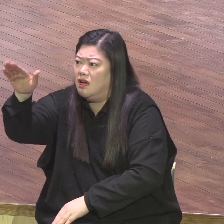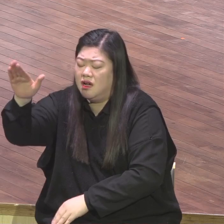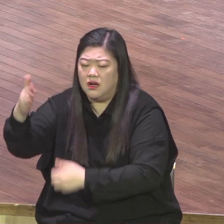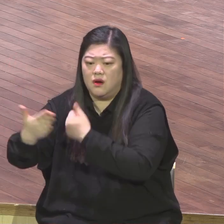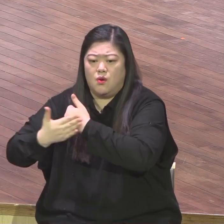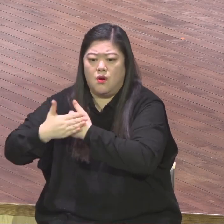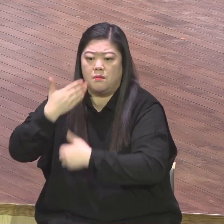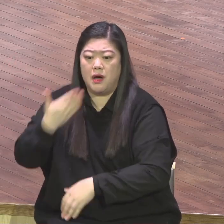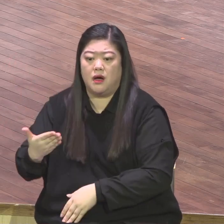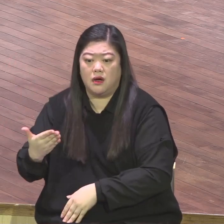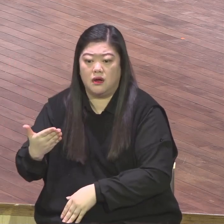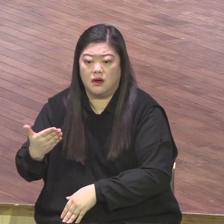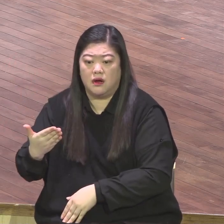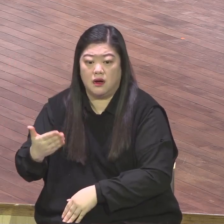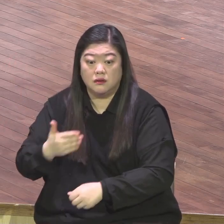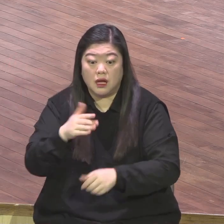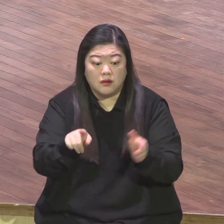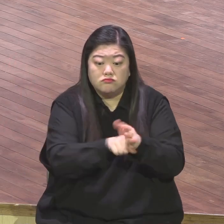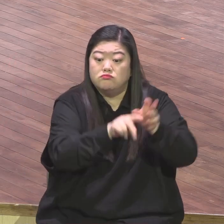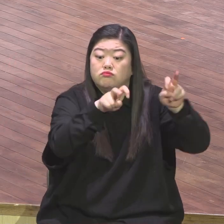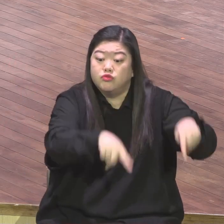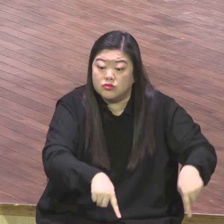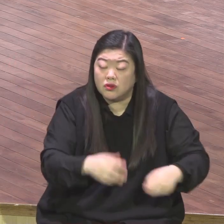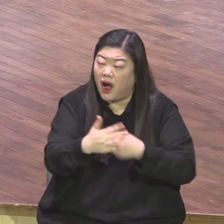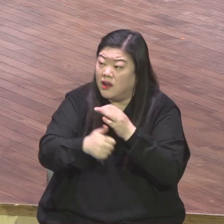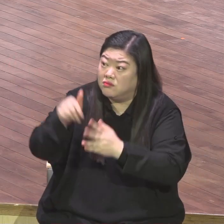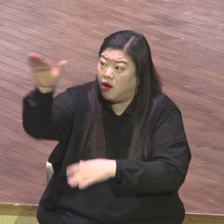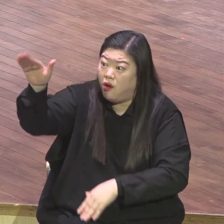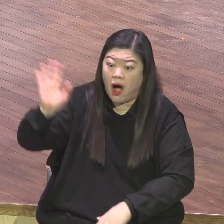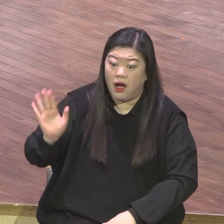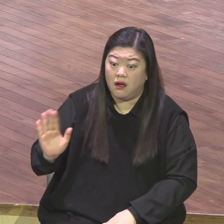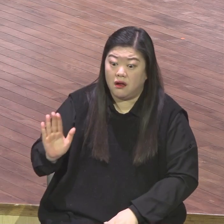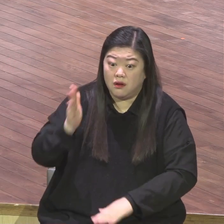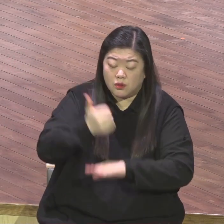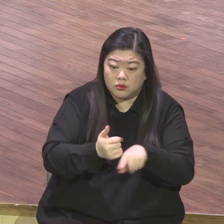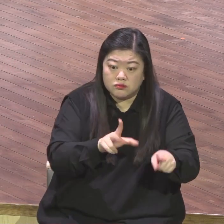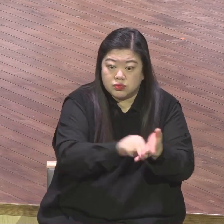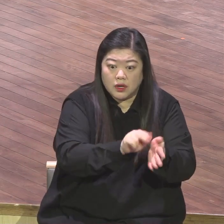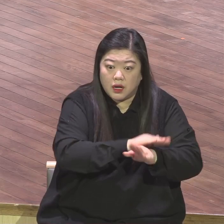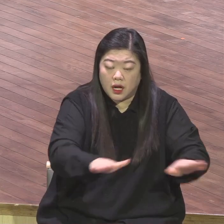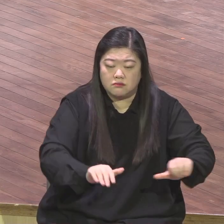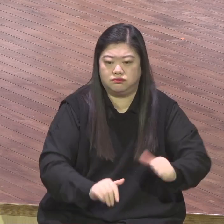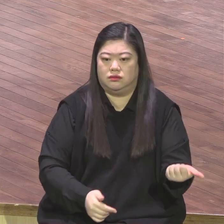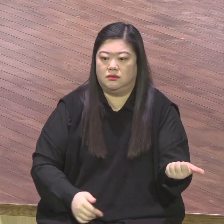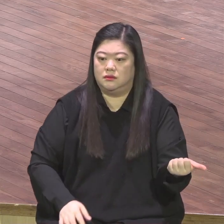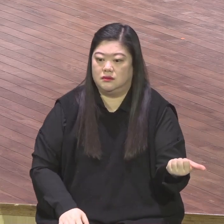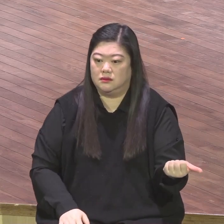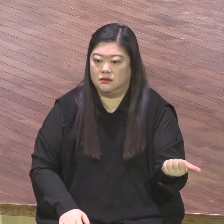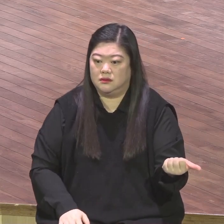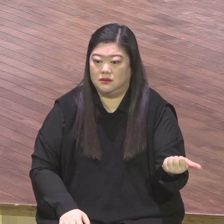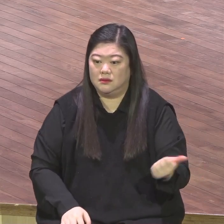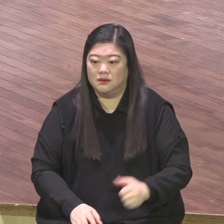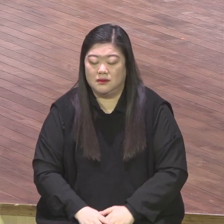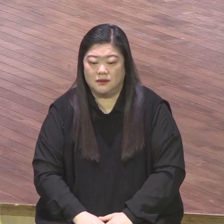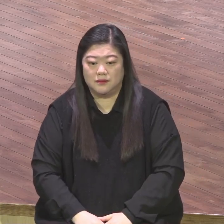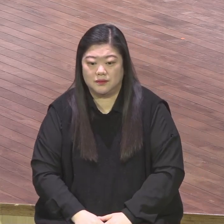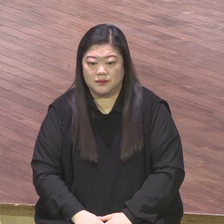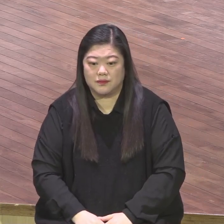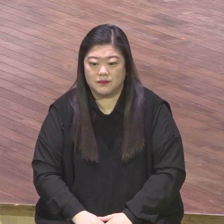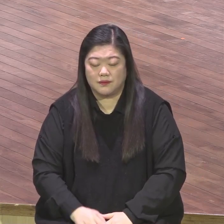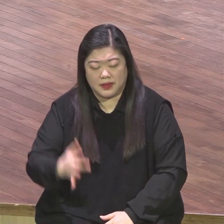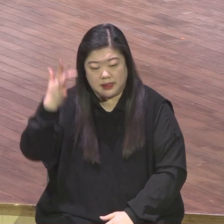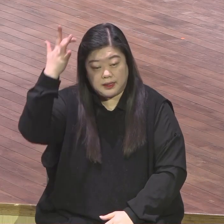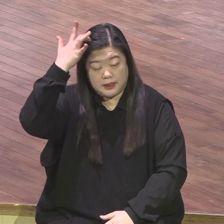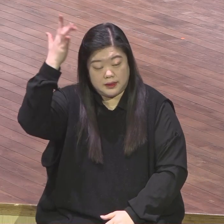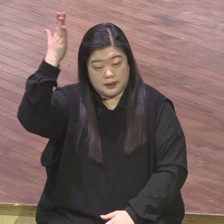방법으로 해결을 해보려고 노력하지만은 세상에는 답이 없다니까요. 아무리 돗닦고